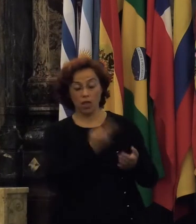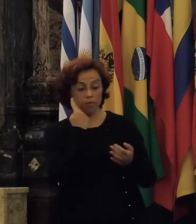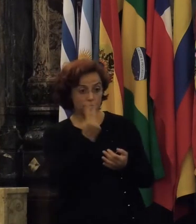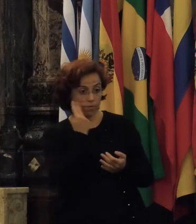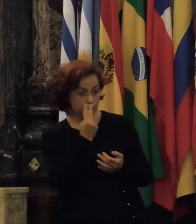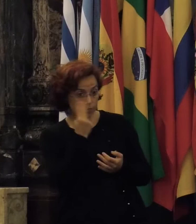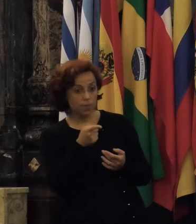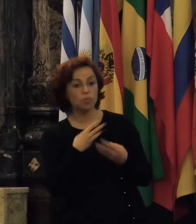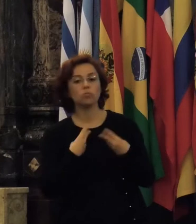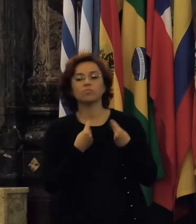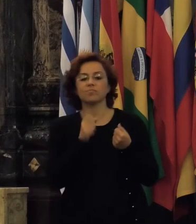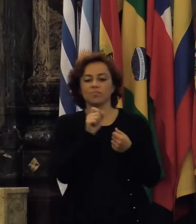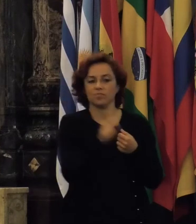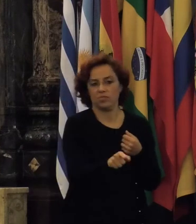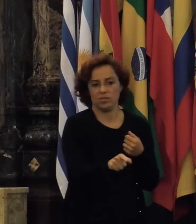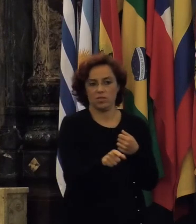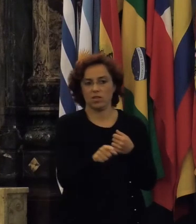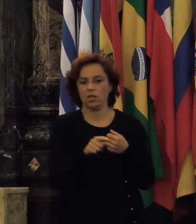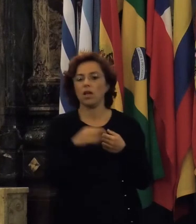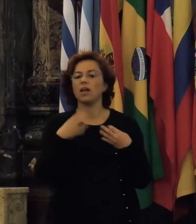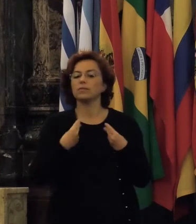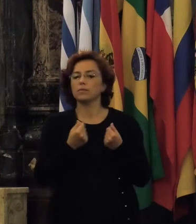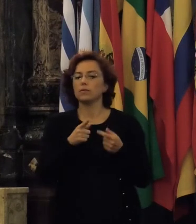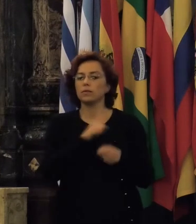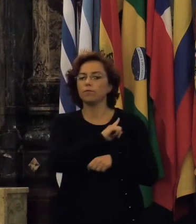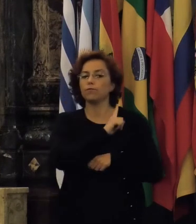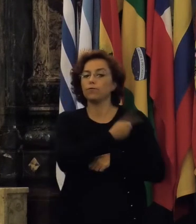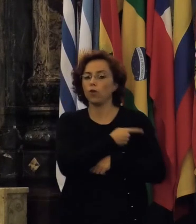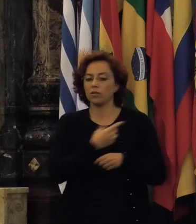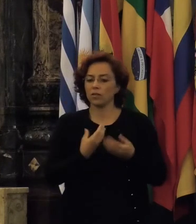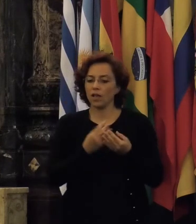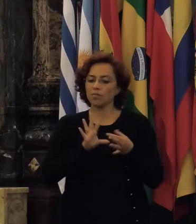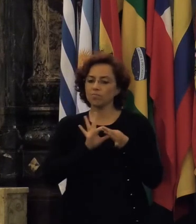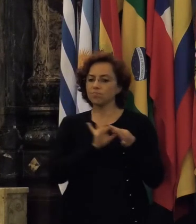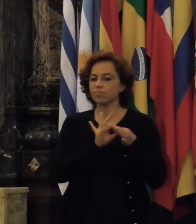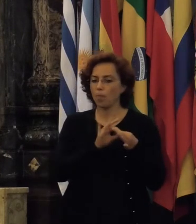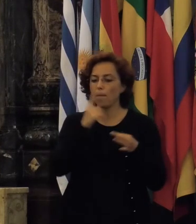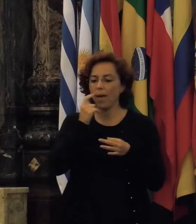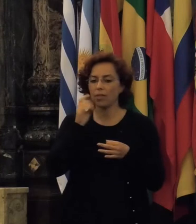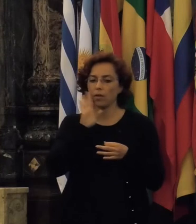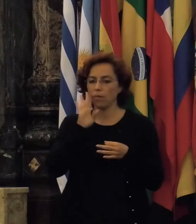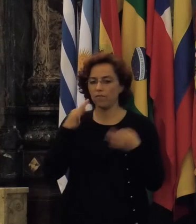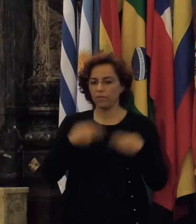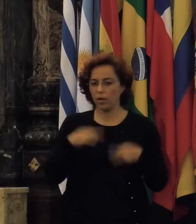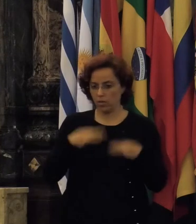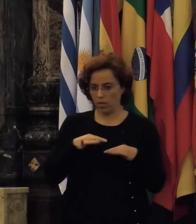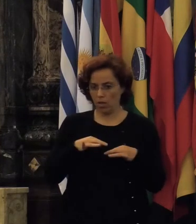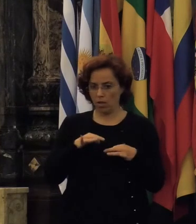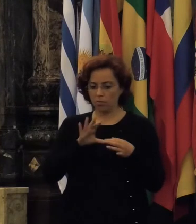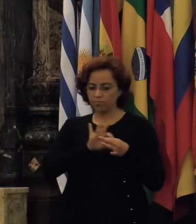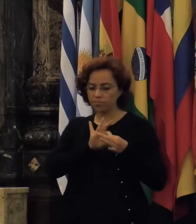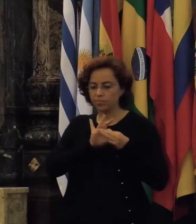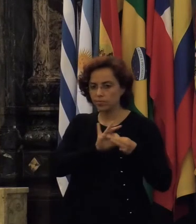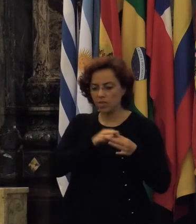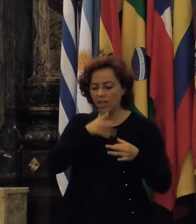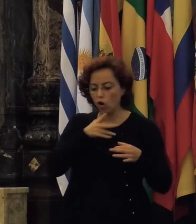narices, ¿no? Y a sorprendernos la fuerza de la fraternidad. La fuerza de la filiación